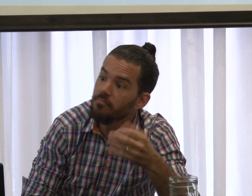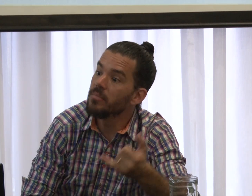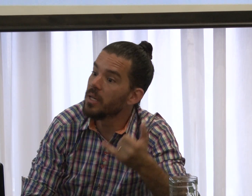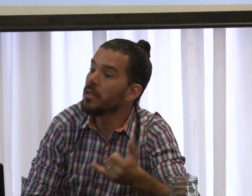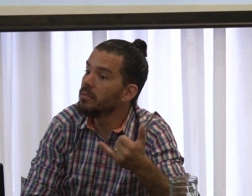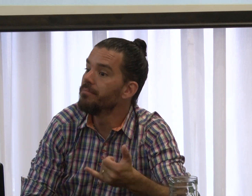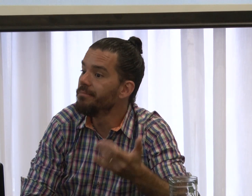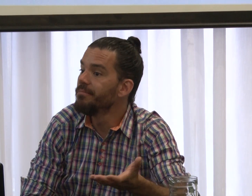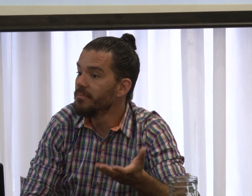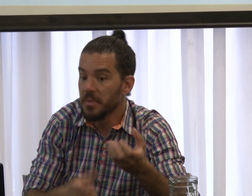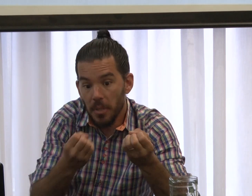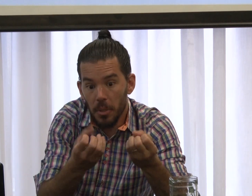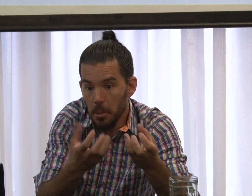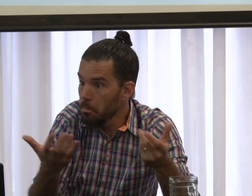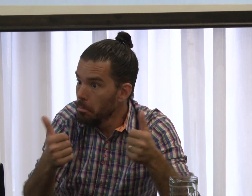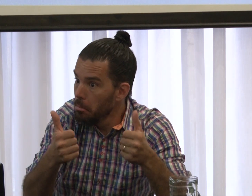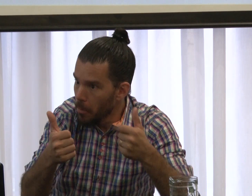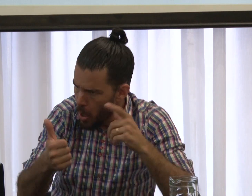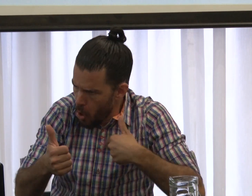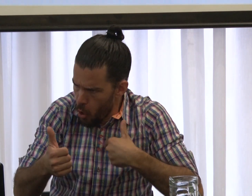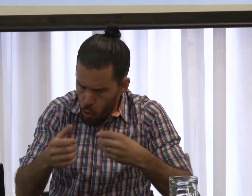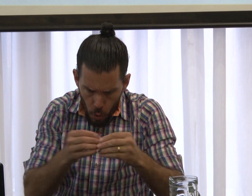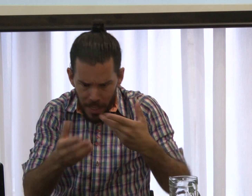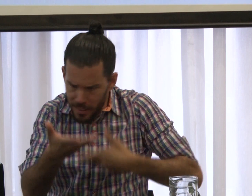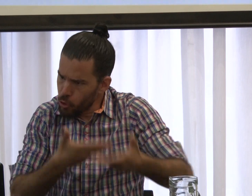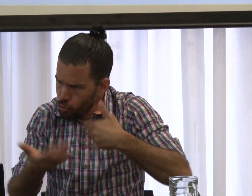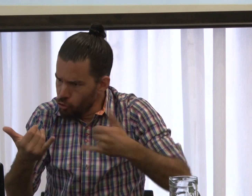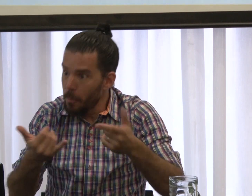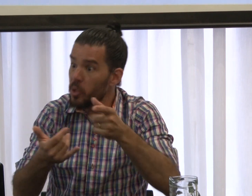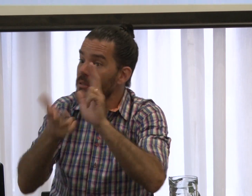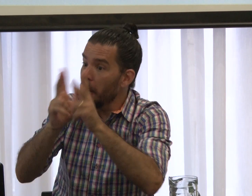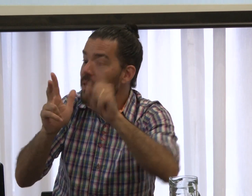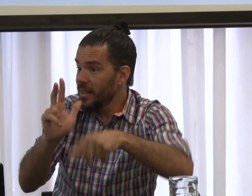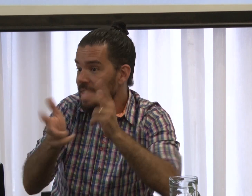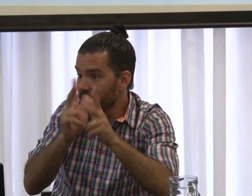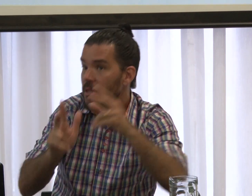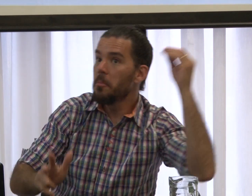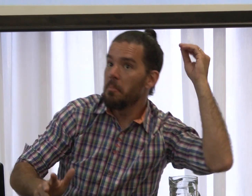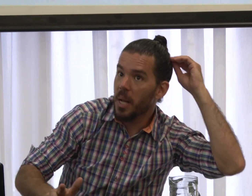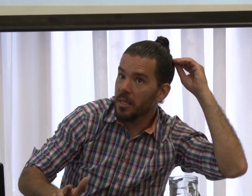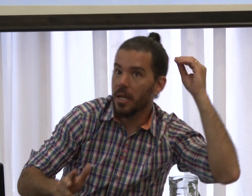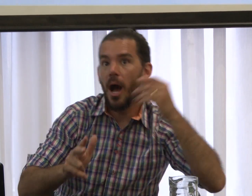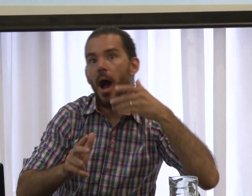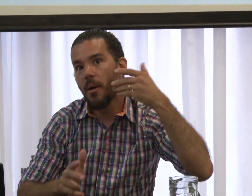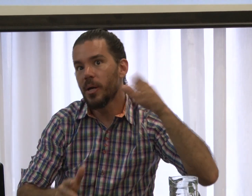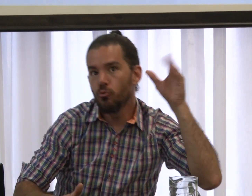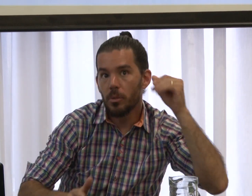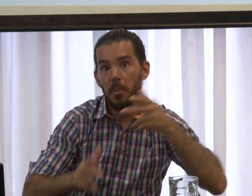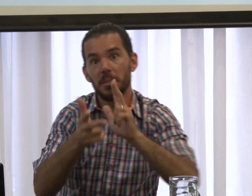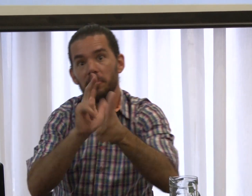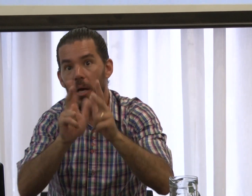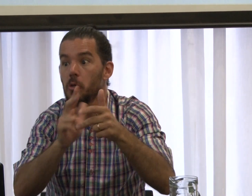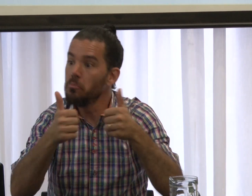tiene significados con sentido, que todo esto tiene que ver y todo esto junta, es un idioma igual que